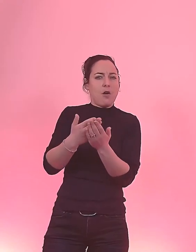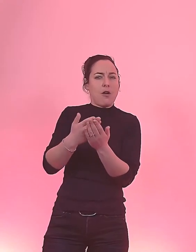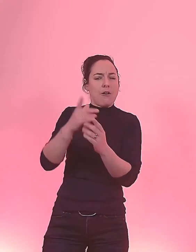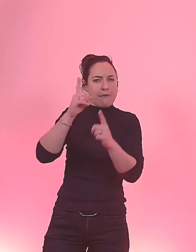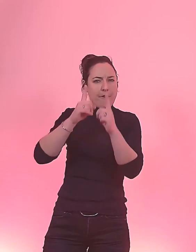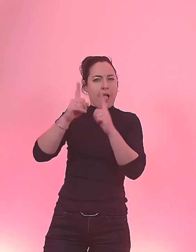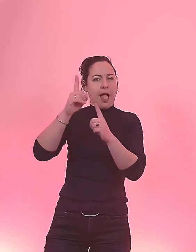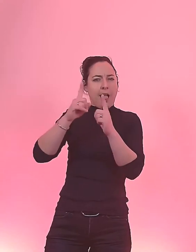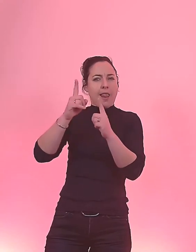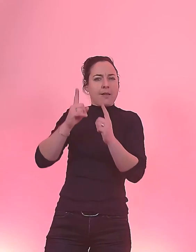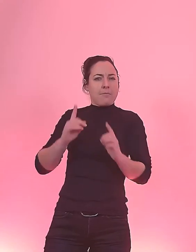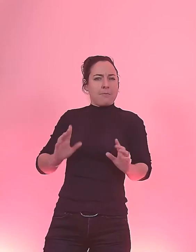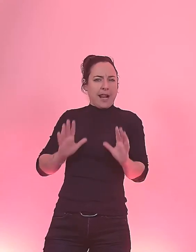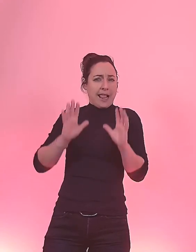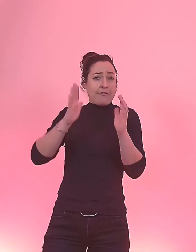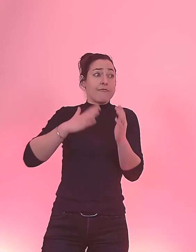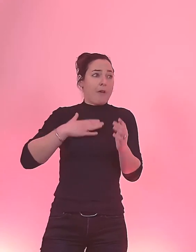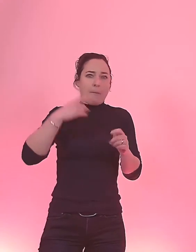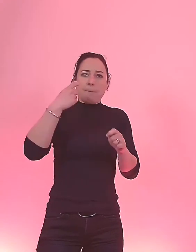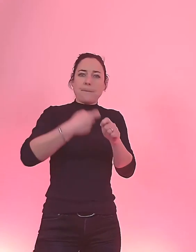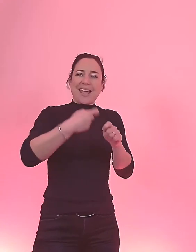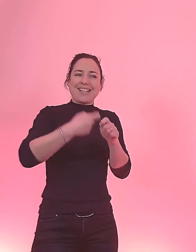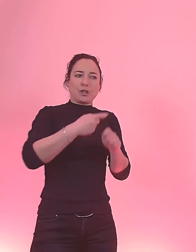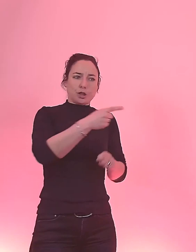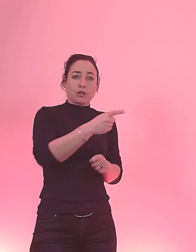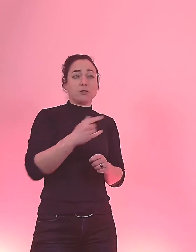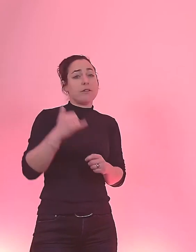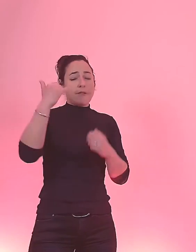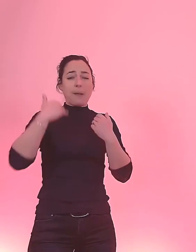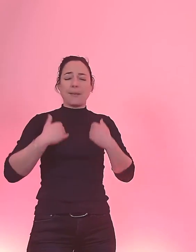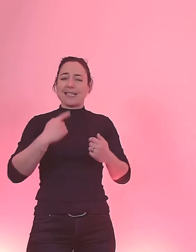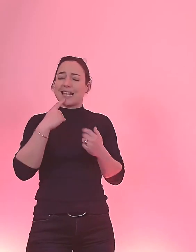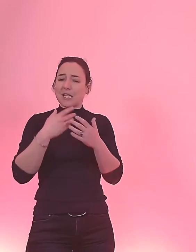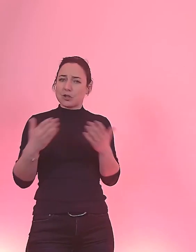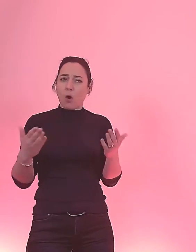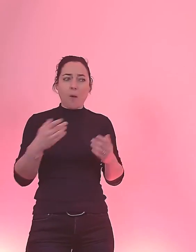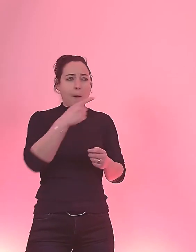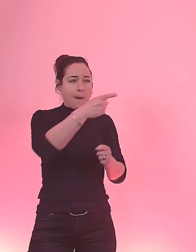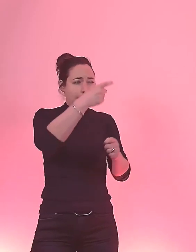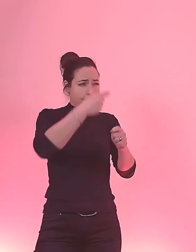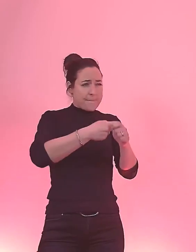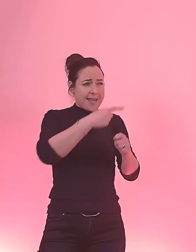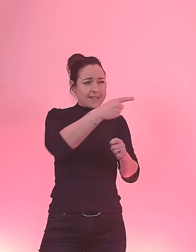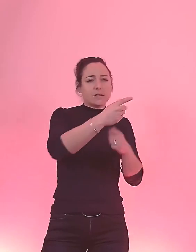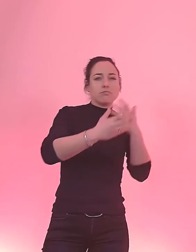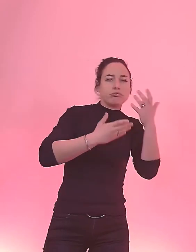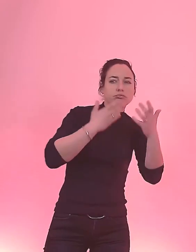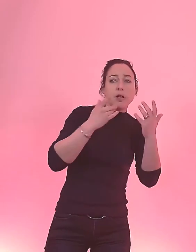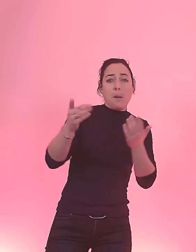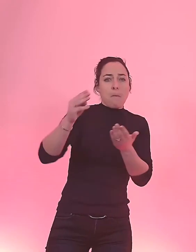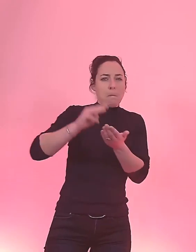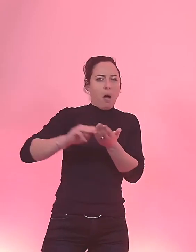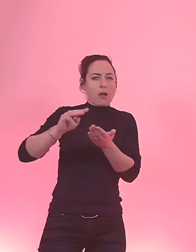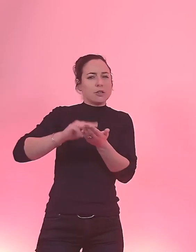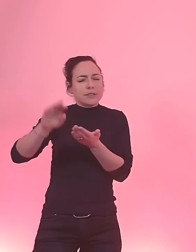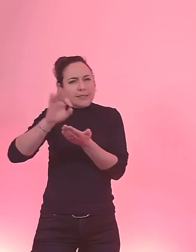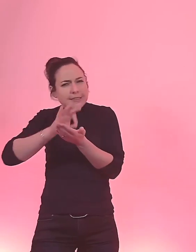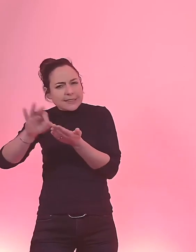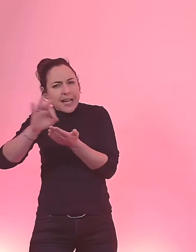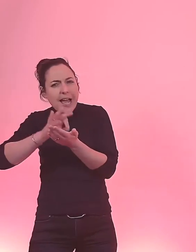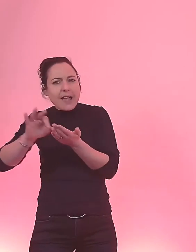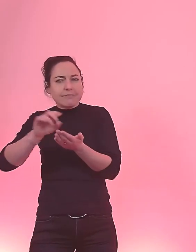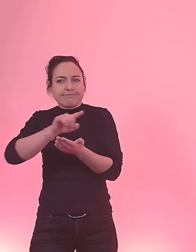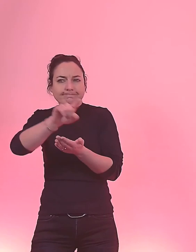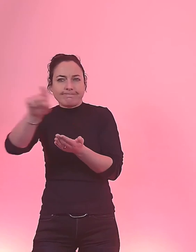ze wisten dat zeggen veel mensen bij het is die deelt zijn verhaal een marker schrijf het op mark en schrijf dit aan de